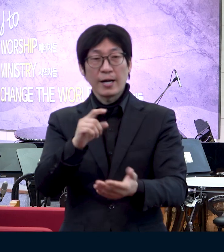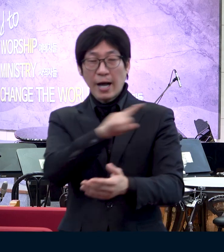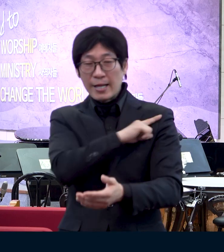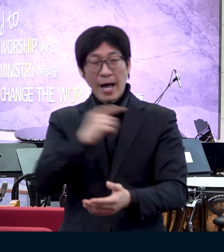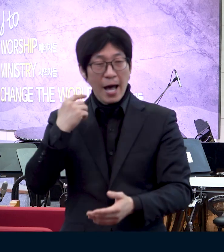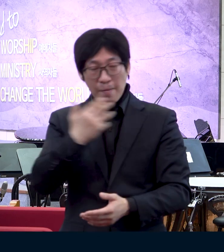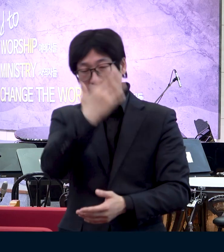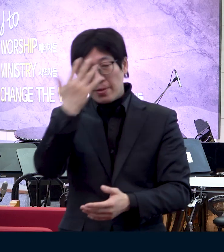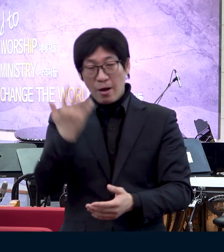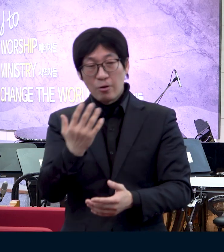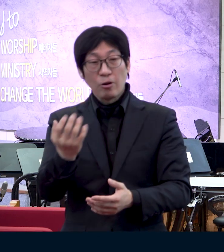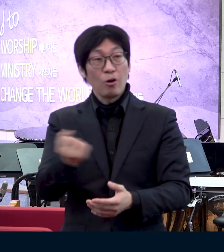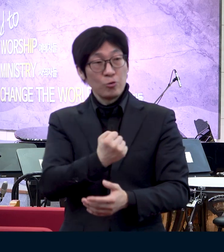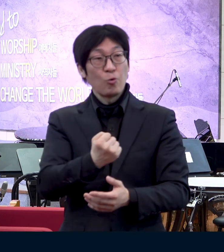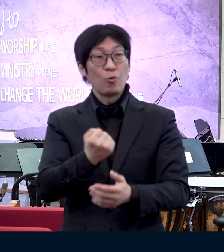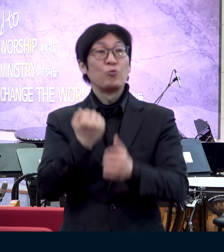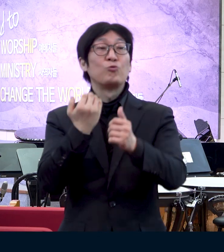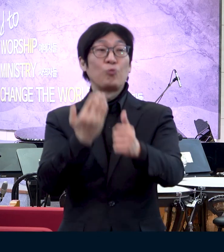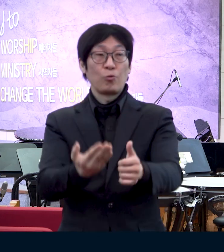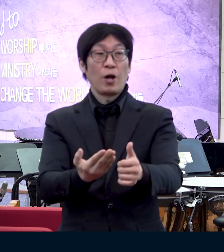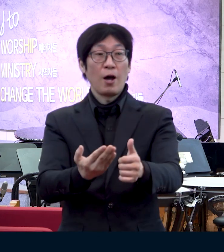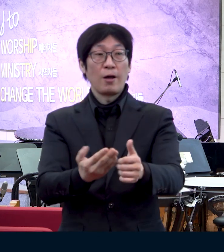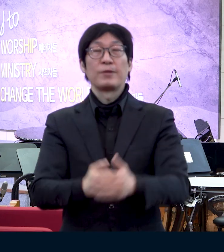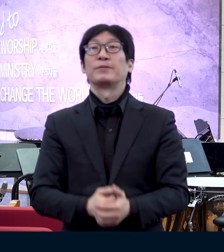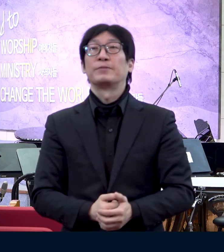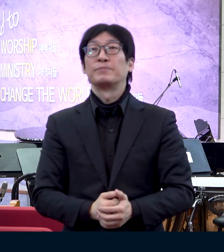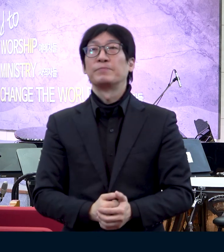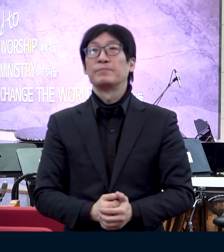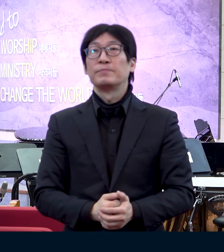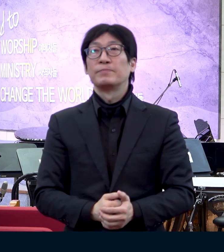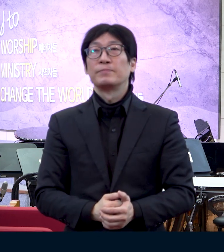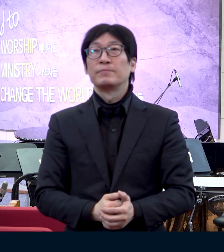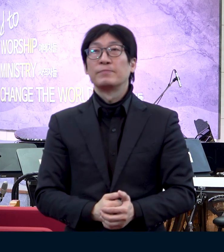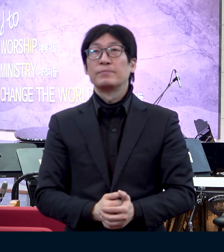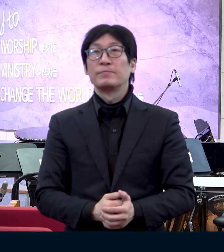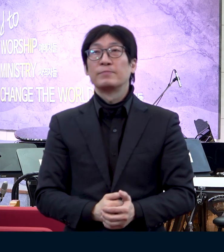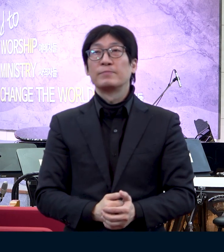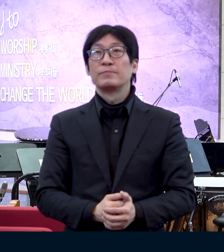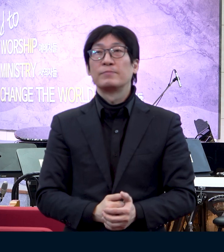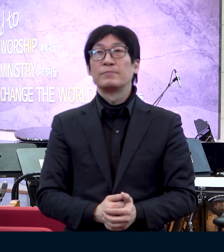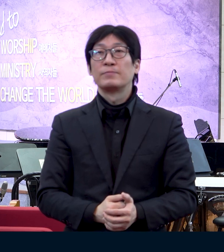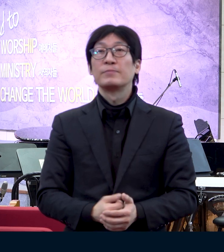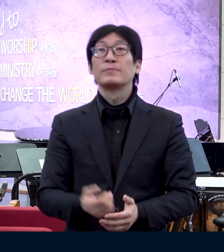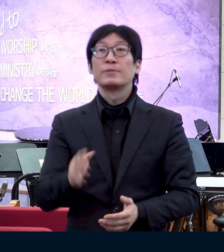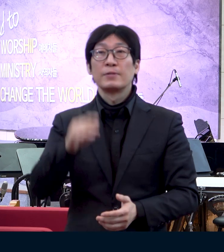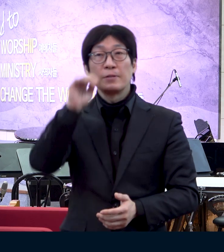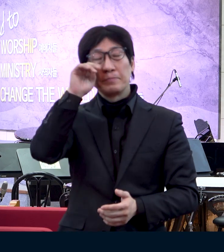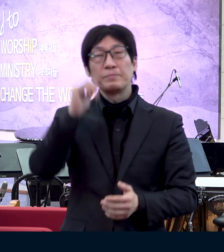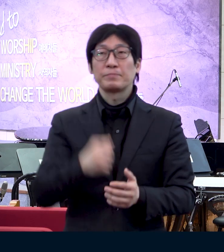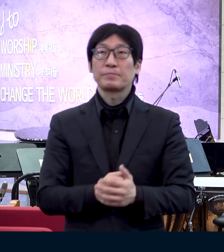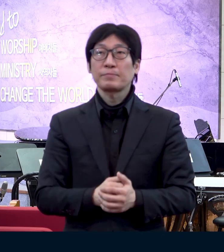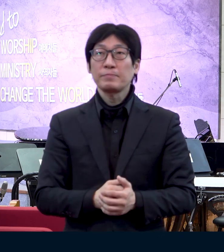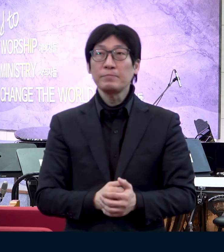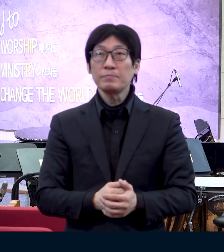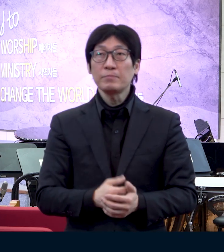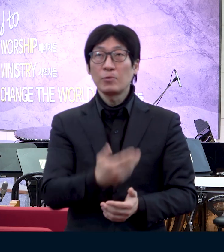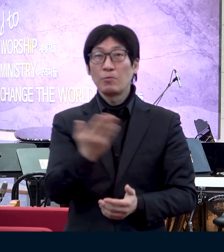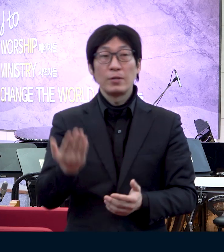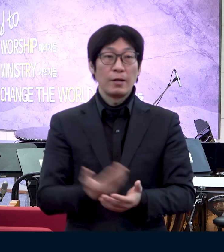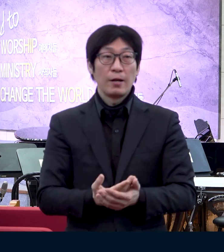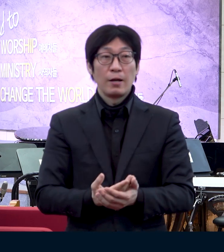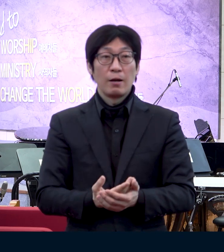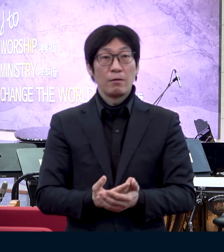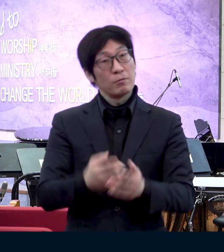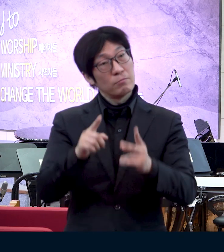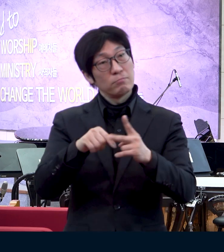가장 아름다운 것으로 그렇게 주신 것입니다. 이게 분명한 말씀이에요. 자, 그런데 아마 여러분 가운데